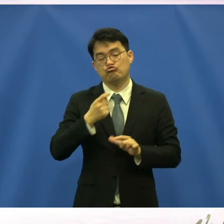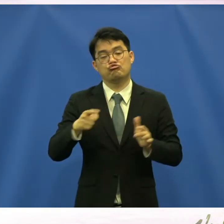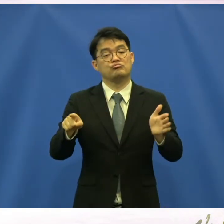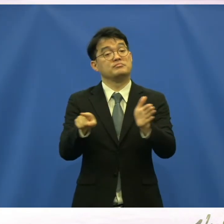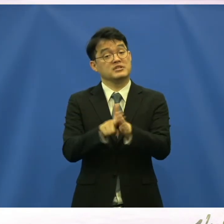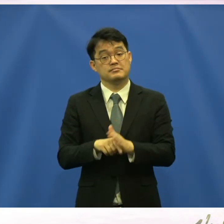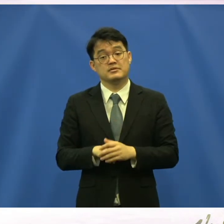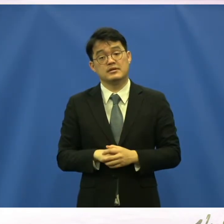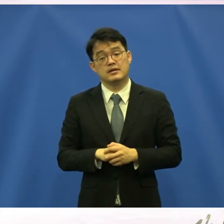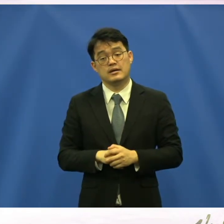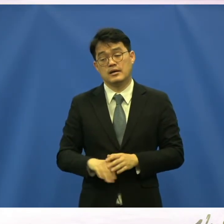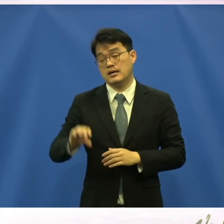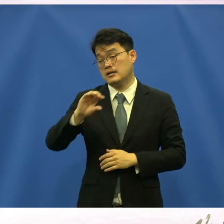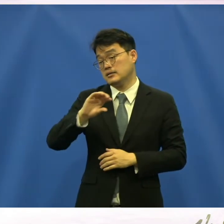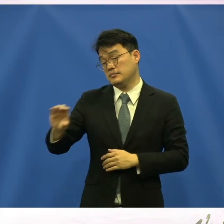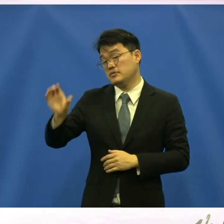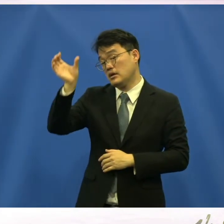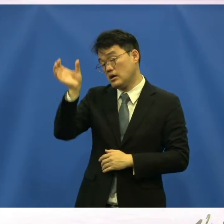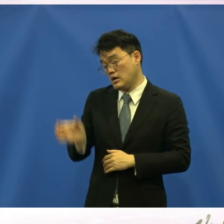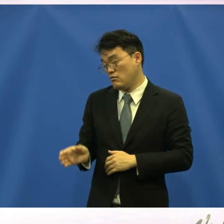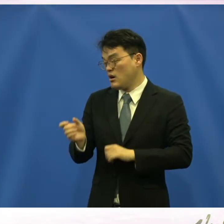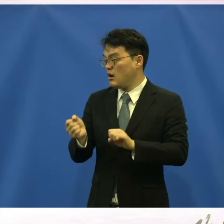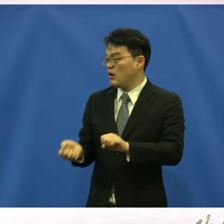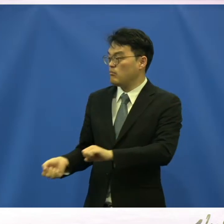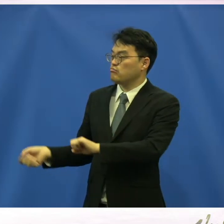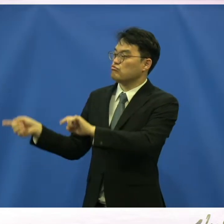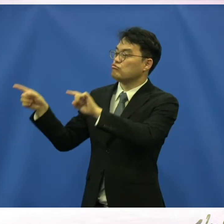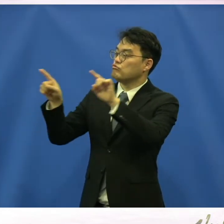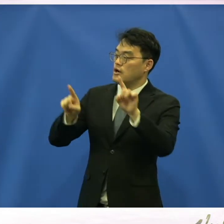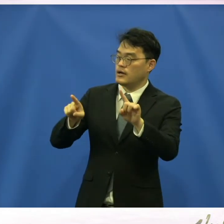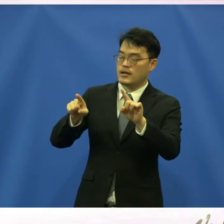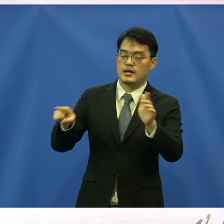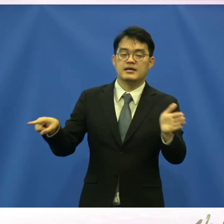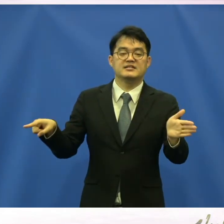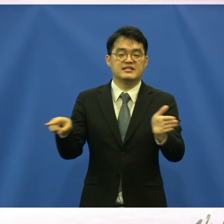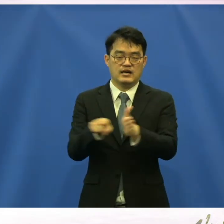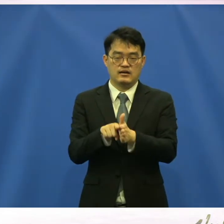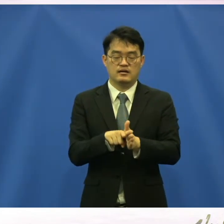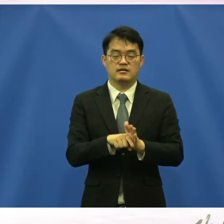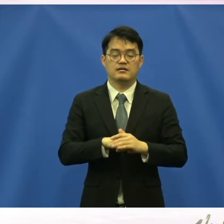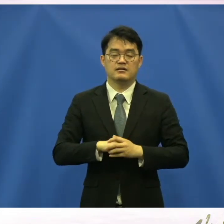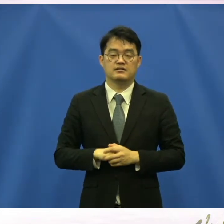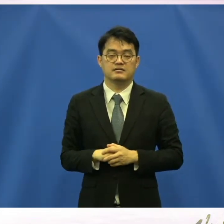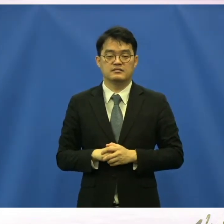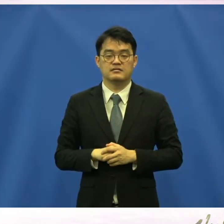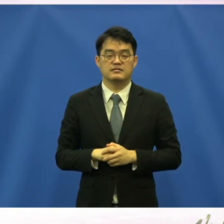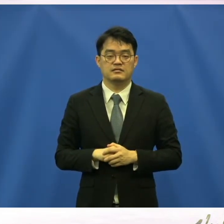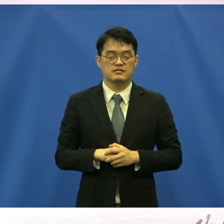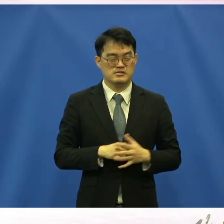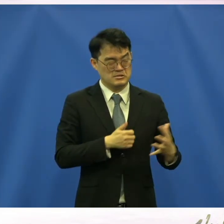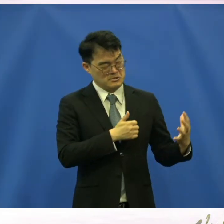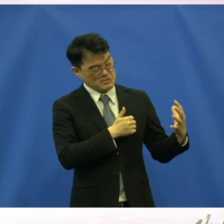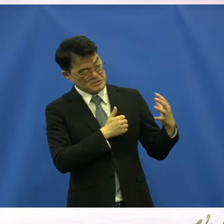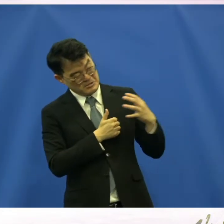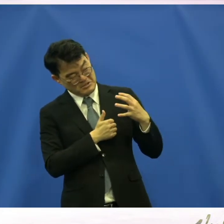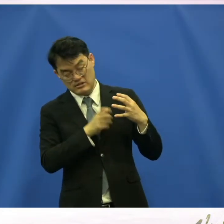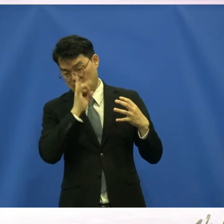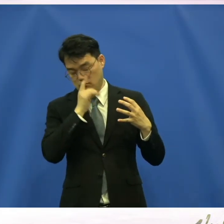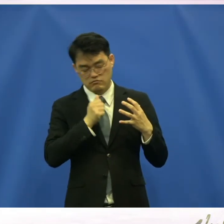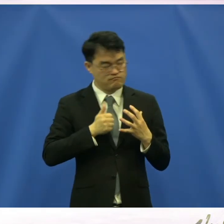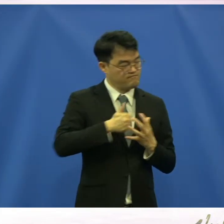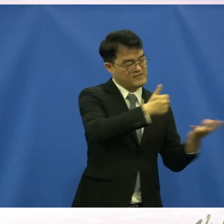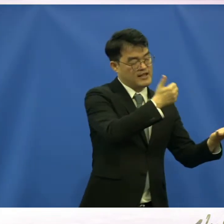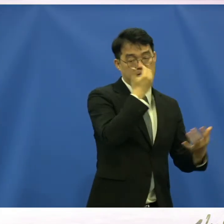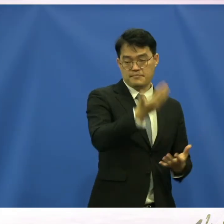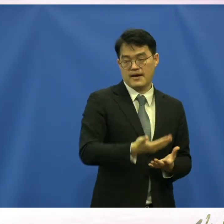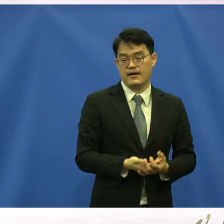십자가와 부활의 신앙은 어떤 것에도 눌리지 않는다는 거예요. 이 십자가의 신앙의 현실에서